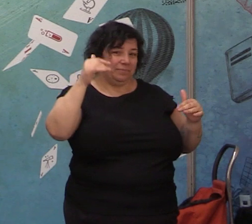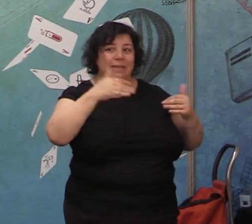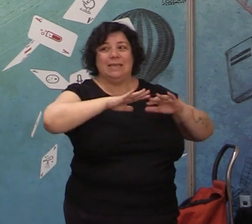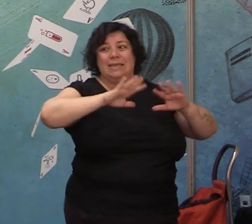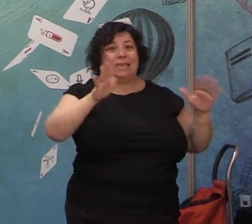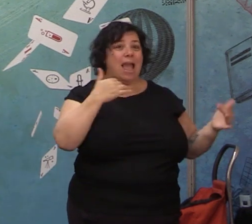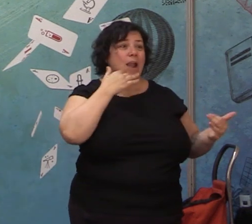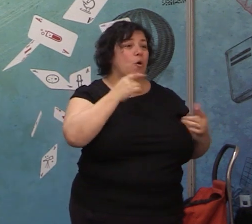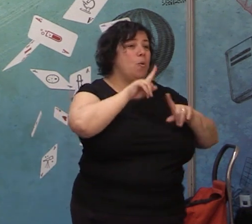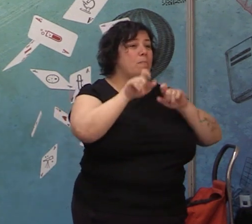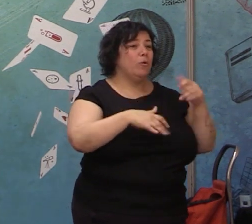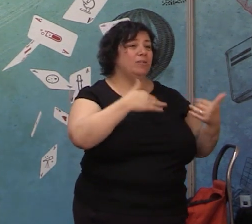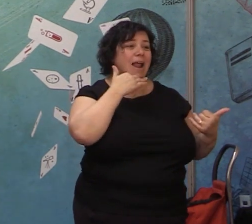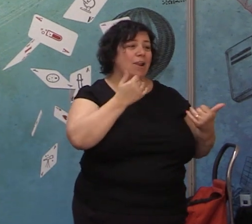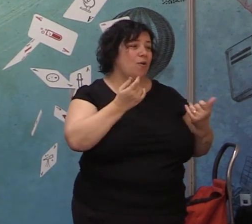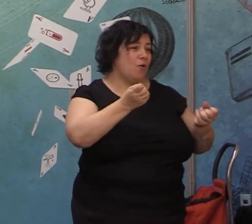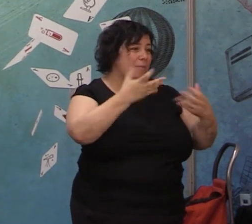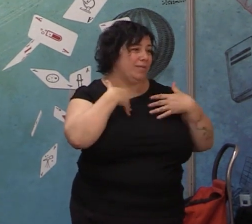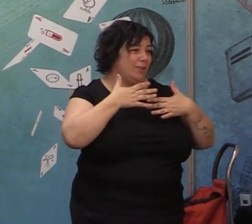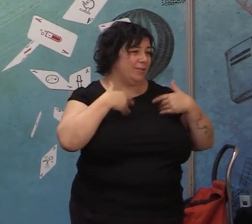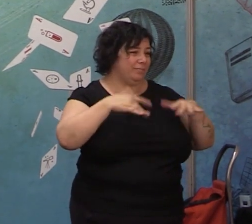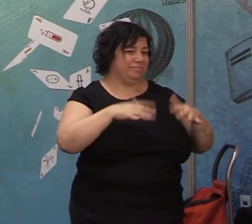Y si tenéis alguna pregunta o comentario...